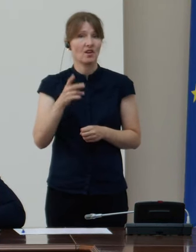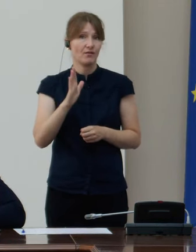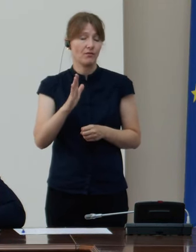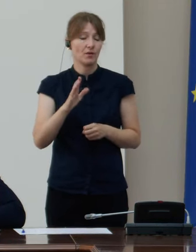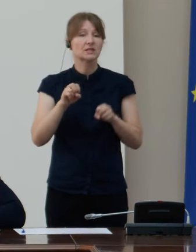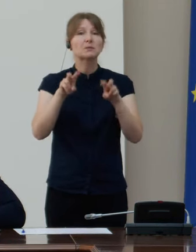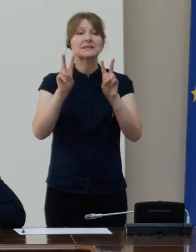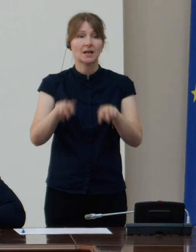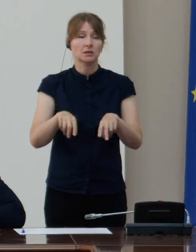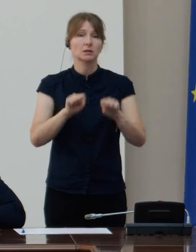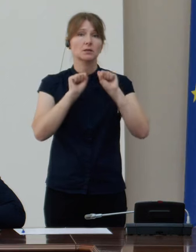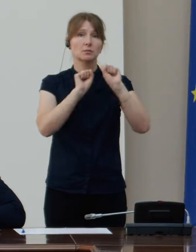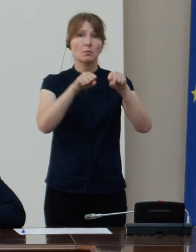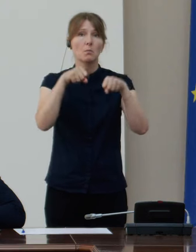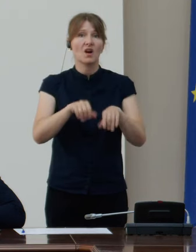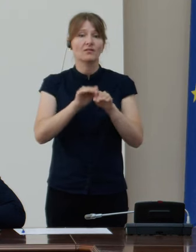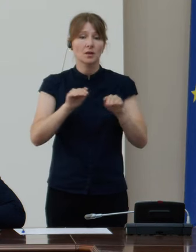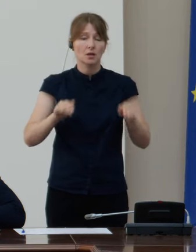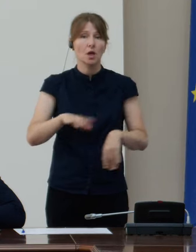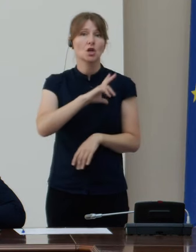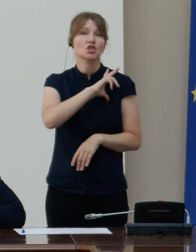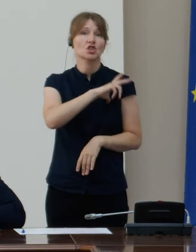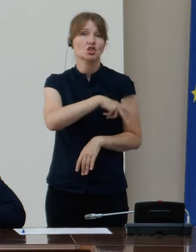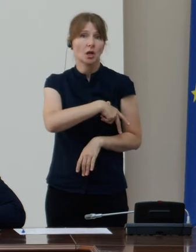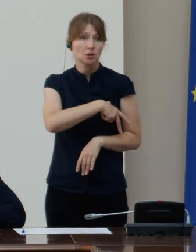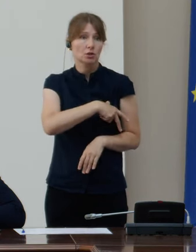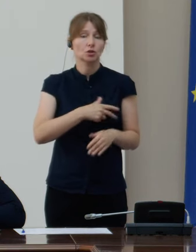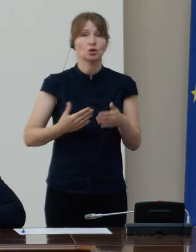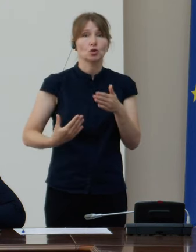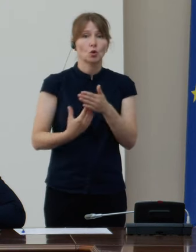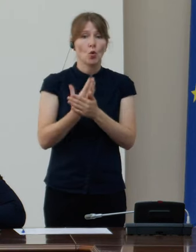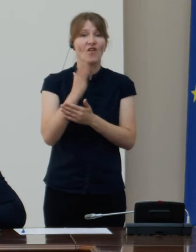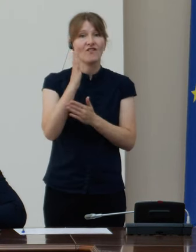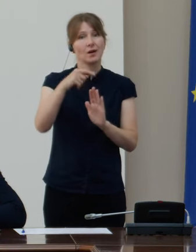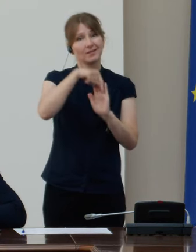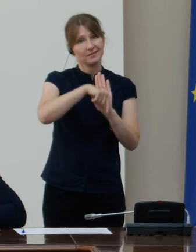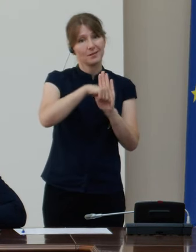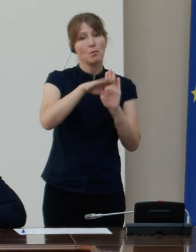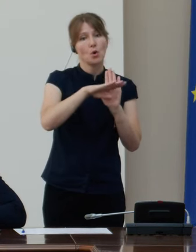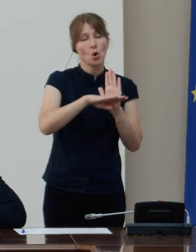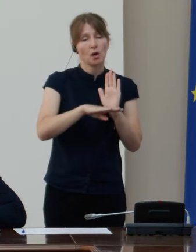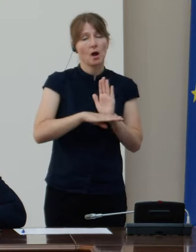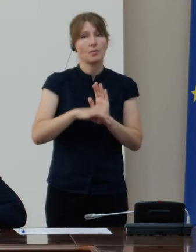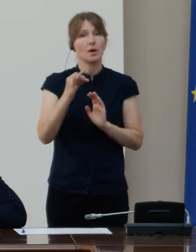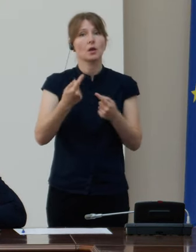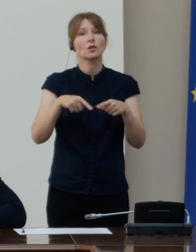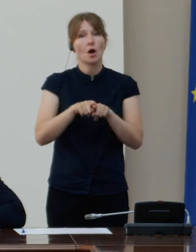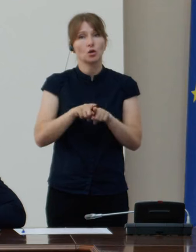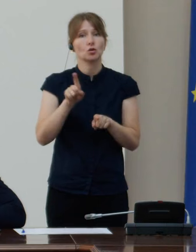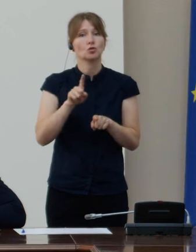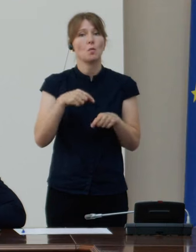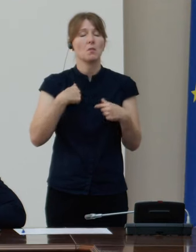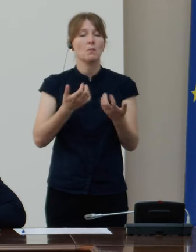copilului, 150 de asistenți sociali nou angajați în sistem și, bineînțeles, să reușim să